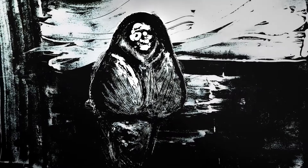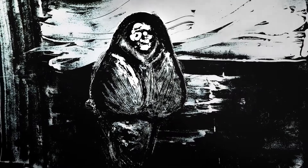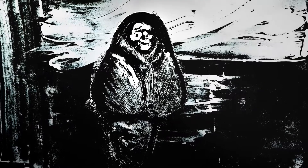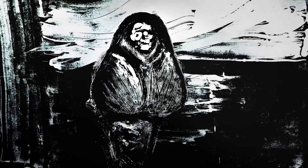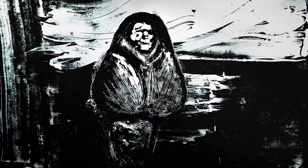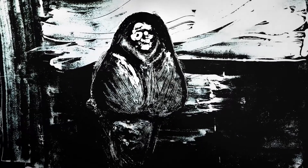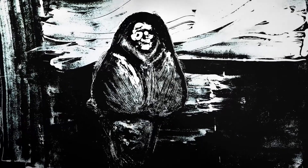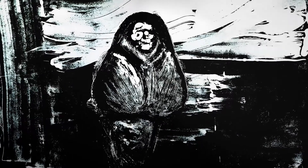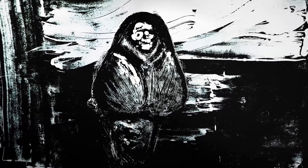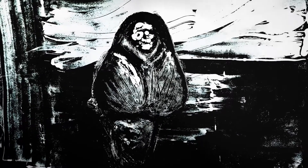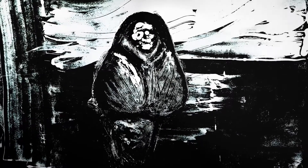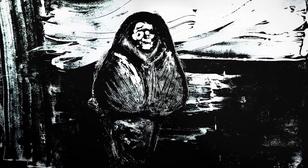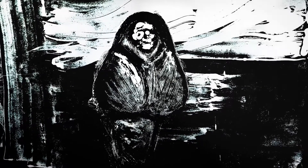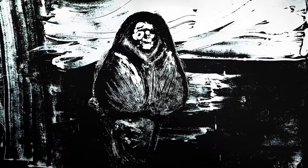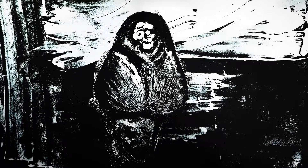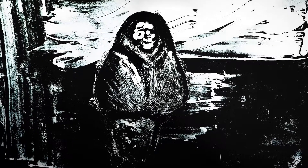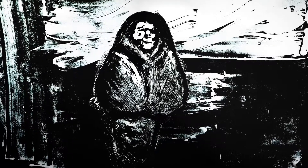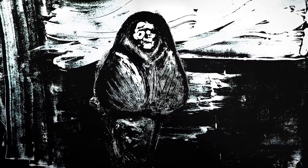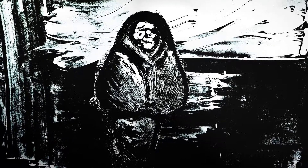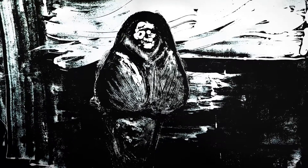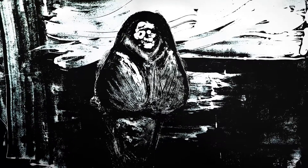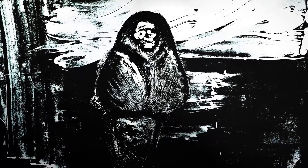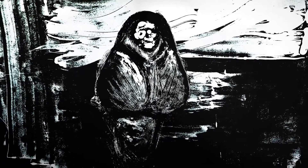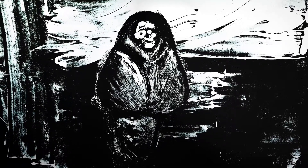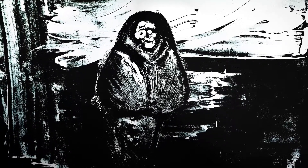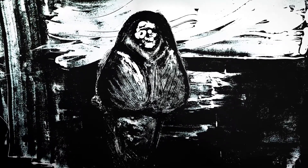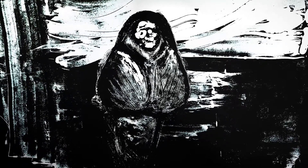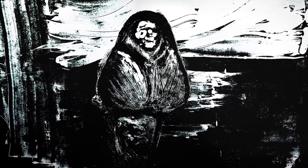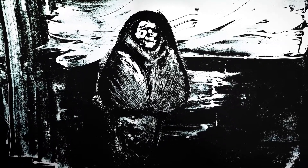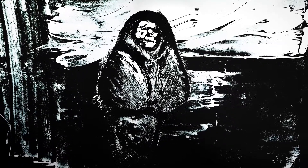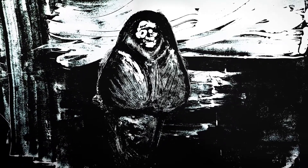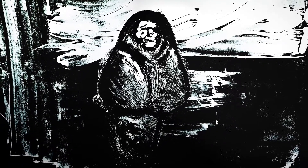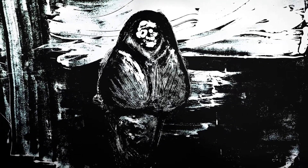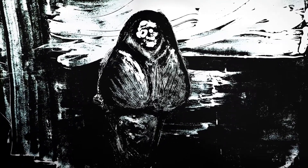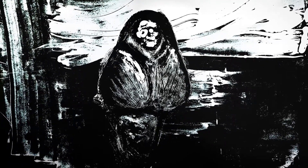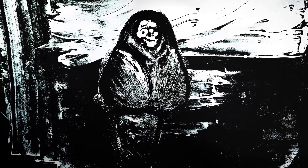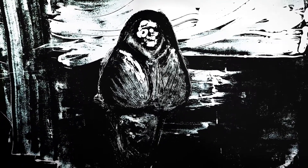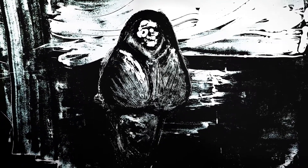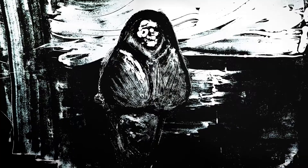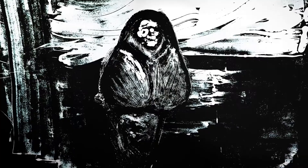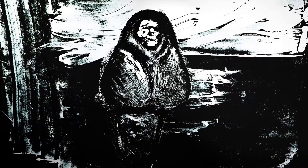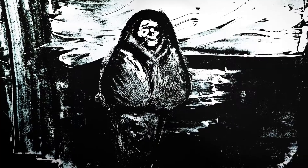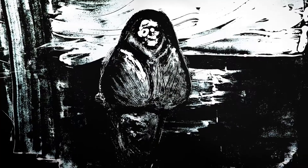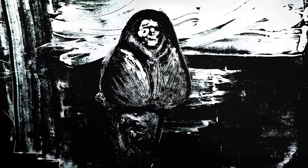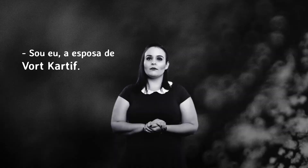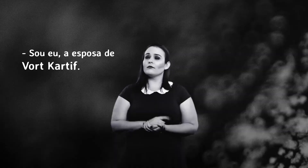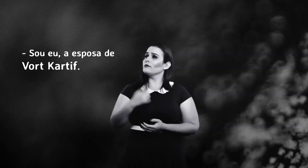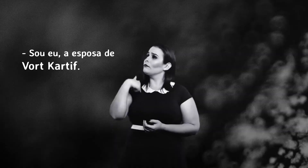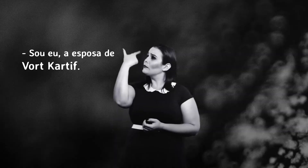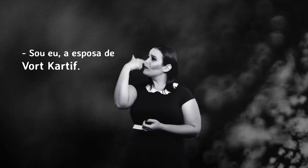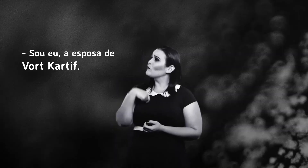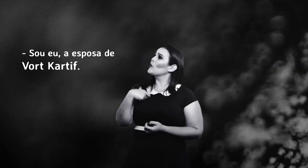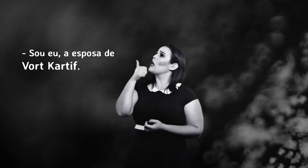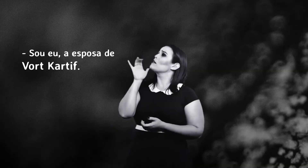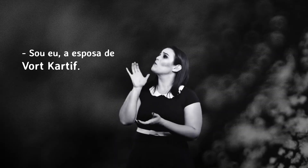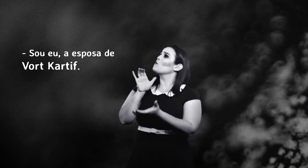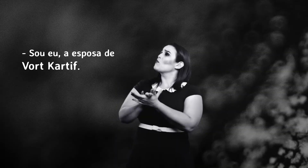corpo e a cabeça. Seu rosto é encovado e sua boca parece murmurar algo. Sou eu, a esposa de